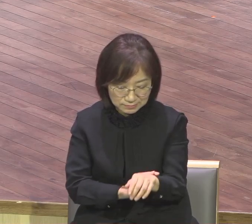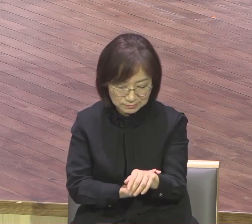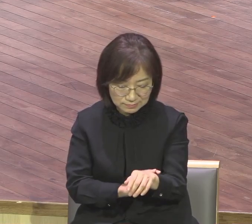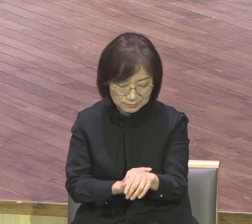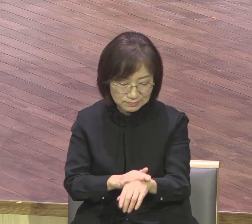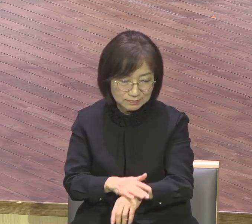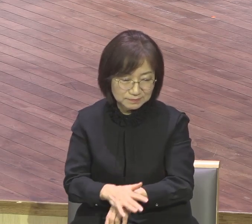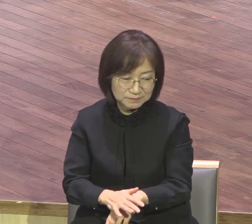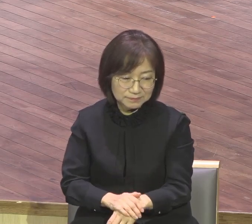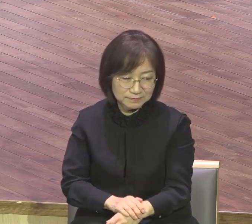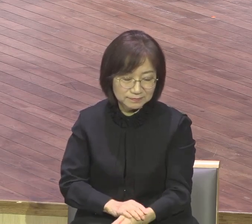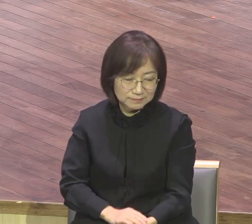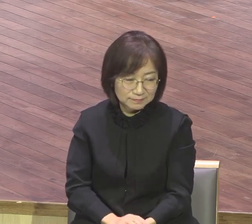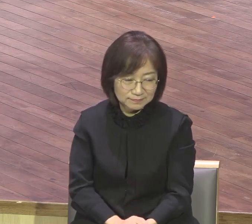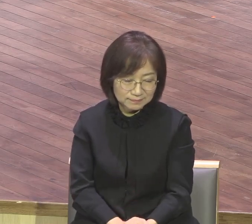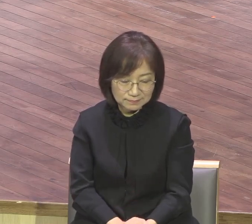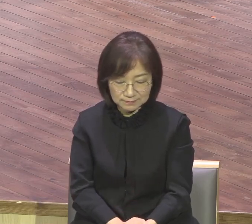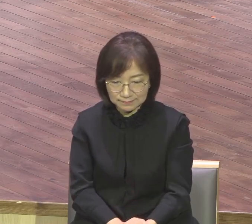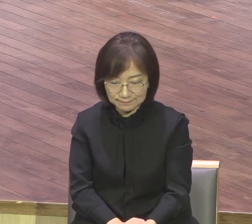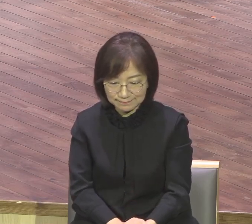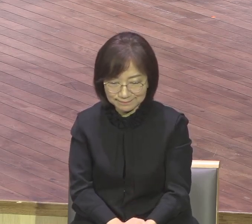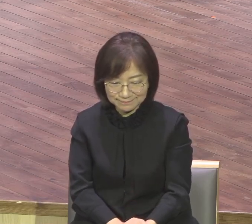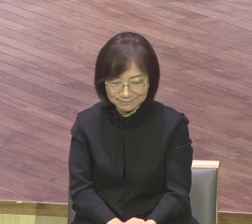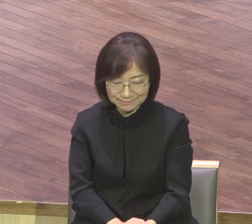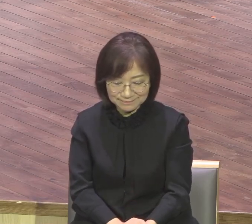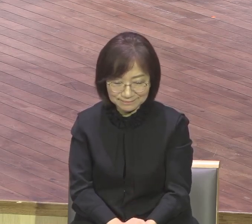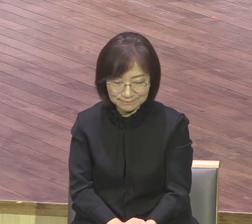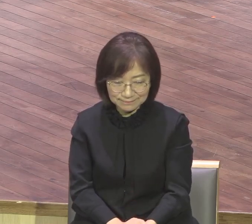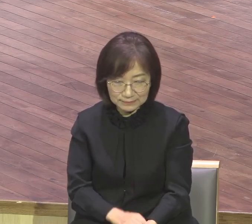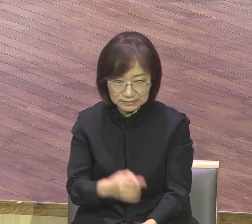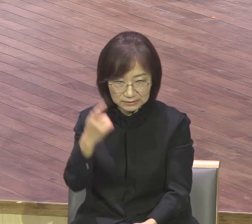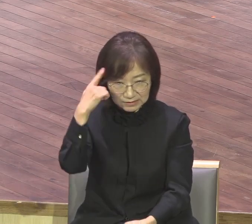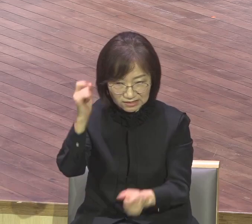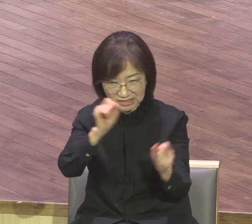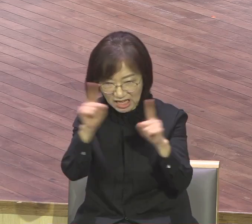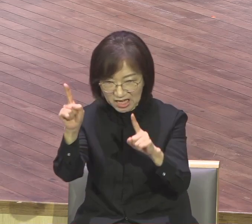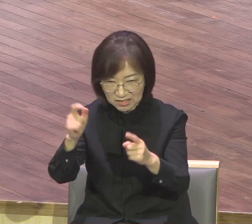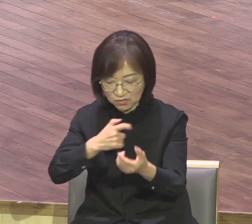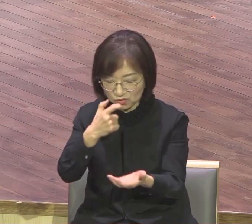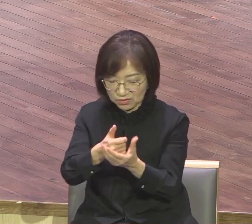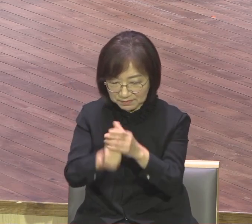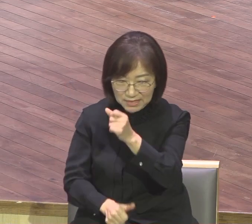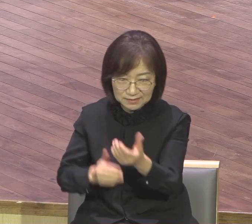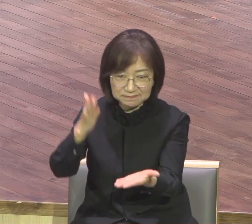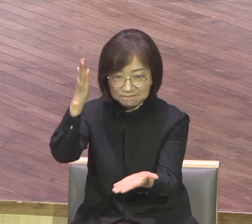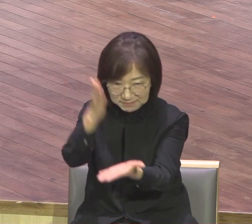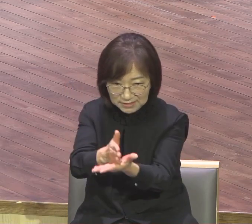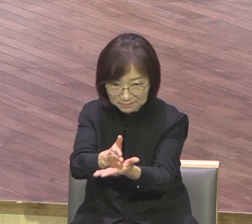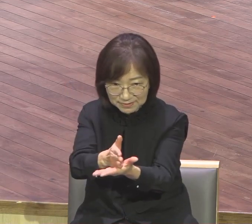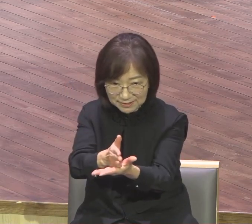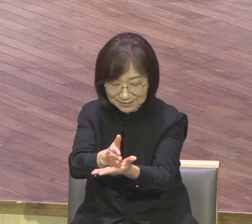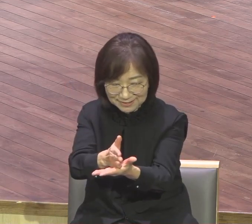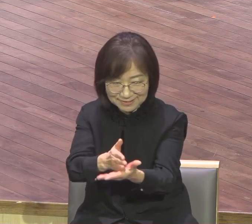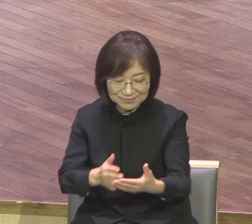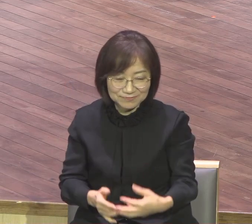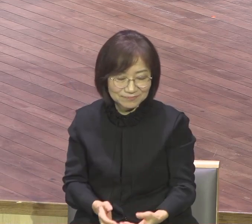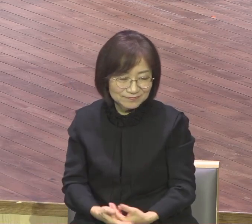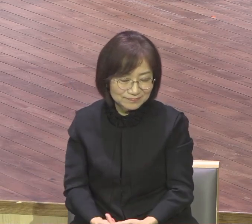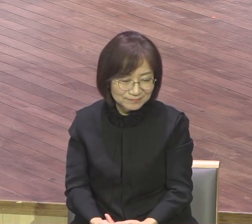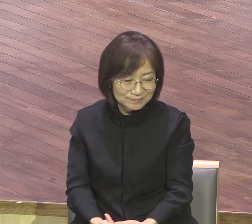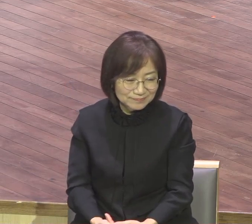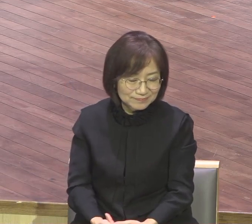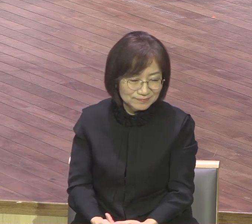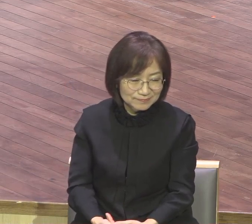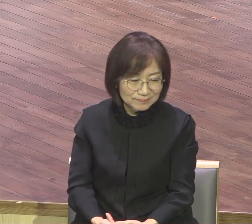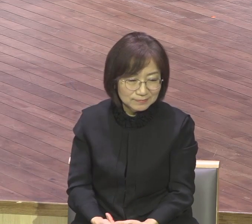Amén. Amén. 이걸 아셔야만이 속지 않는 거예요. Ustedes tienen que saber y no son engañados. 거의 대부분 다 속고 있습니다. La mayoría están